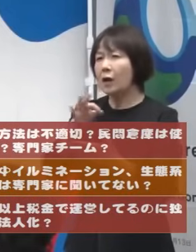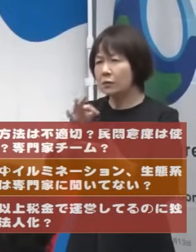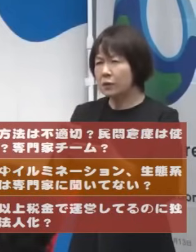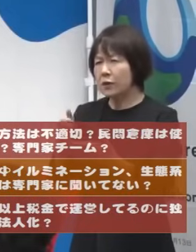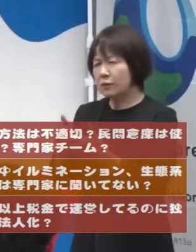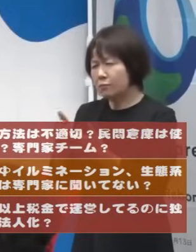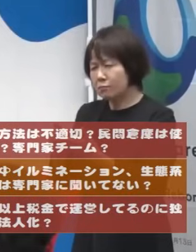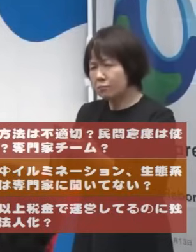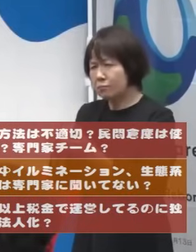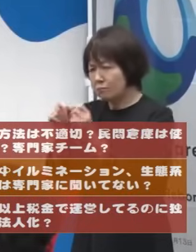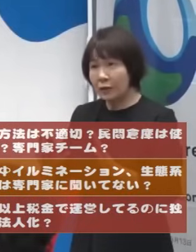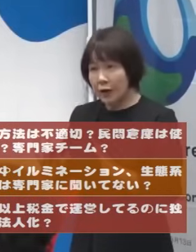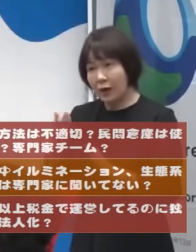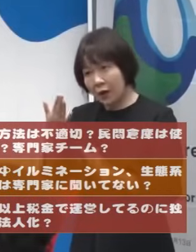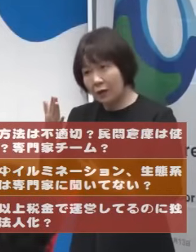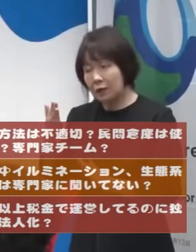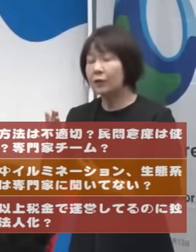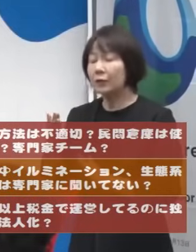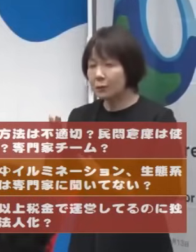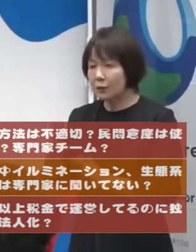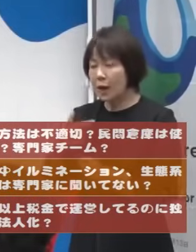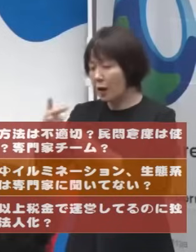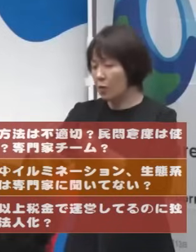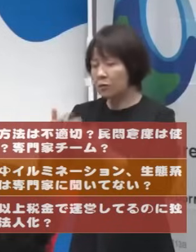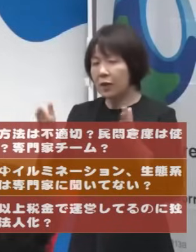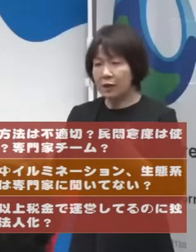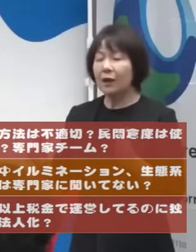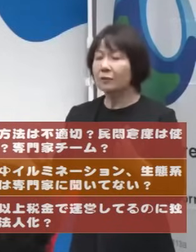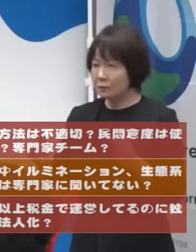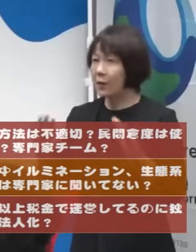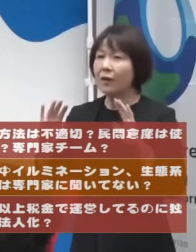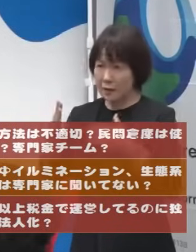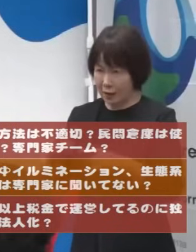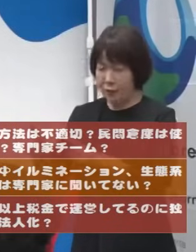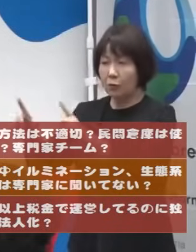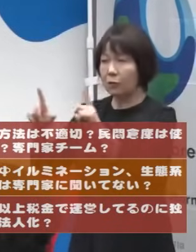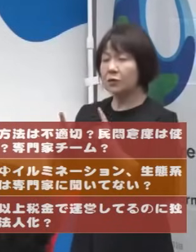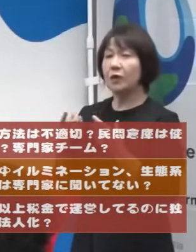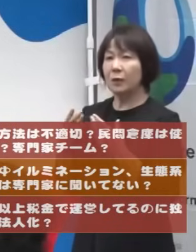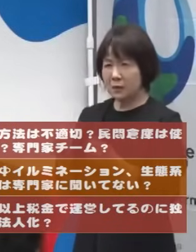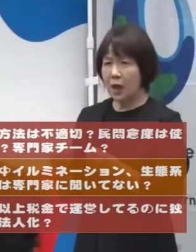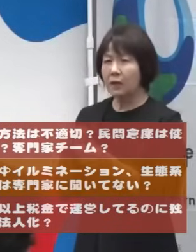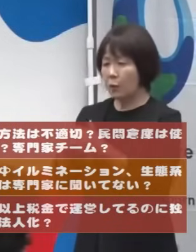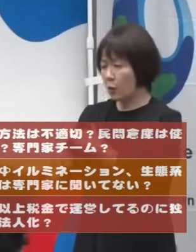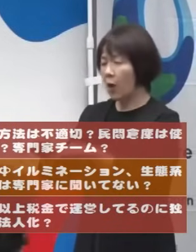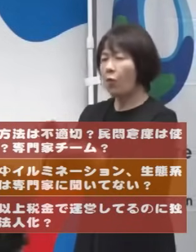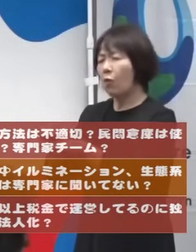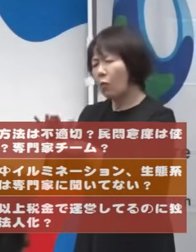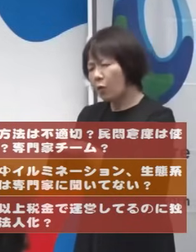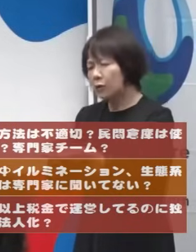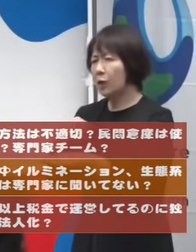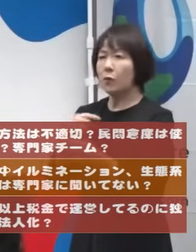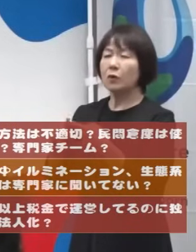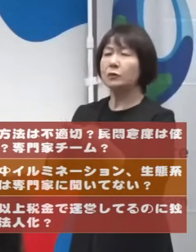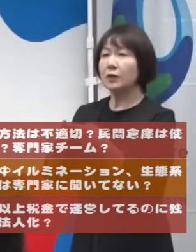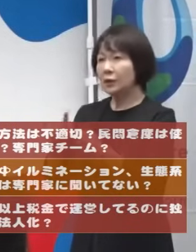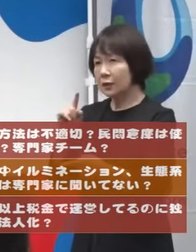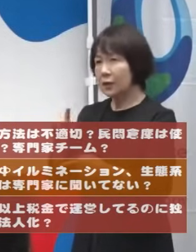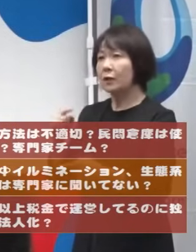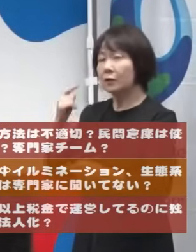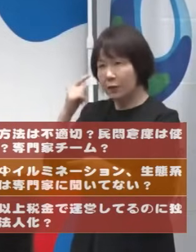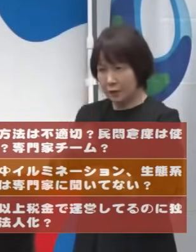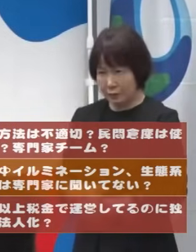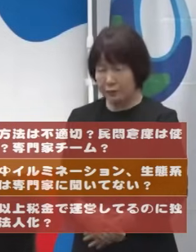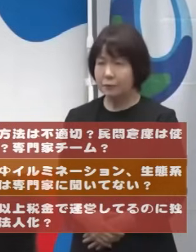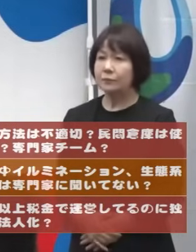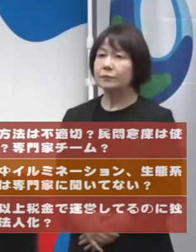障があったというこの6年間においてね、いうわけではないとは報告を受けましたけれども、やはり保管方法としては僕は不適切だというふうに思